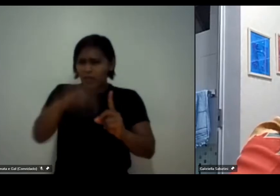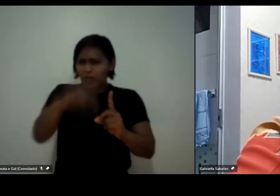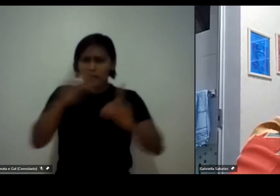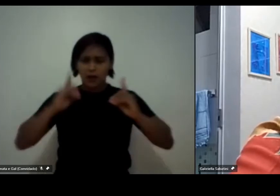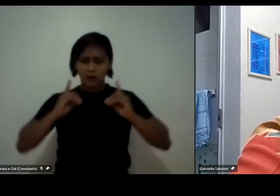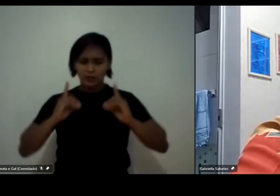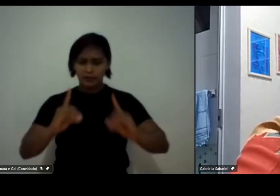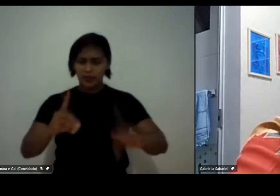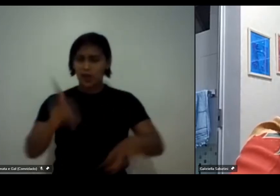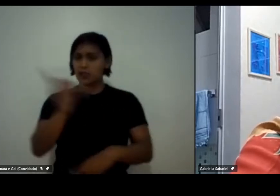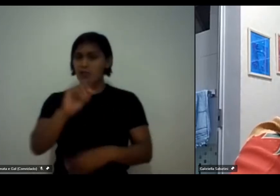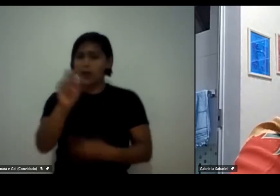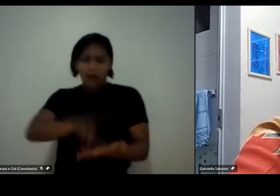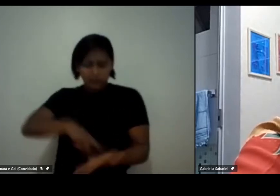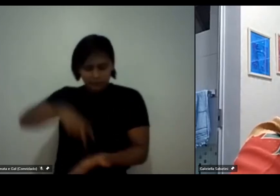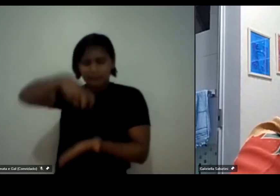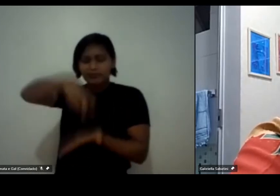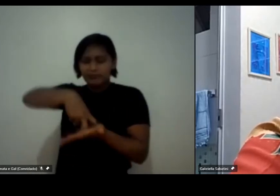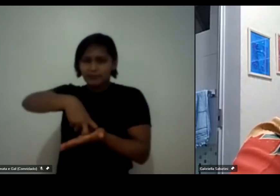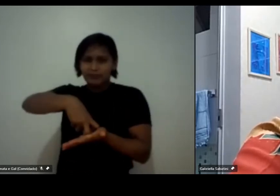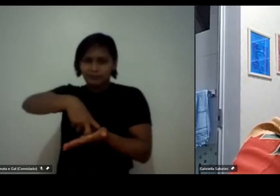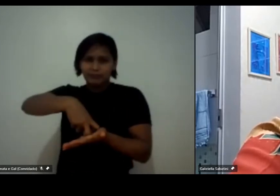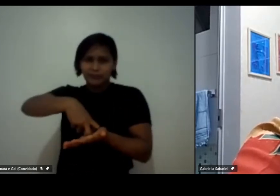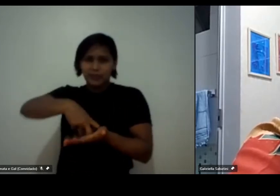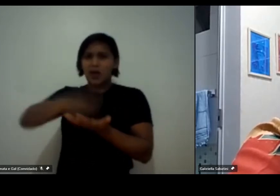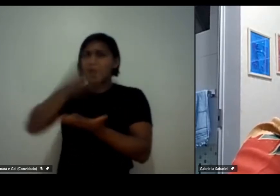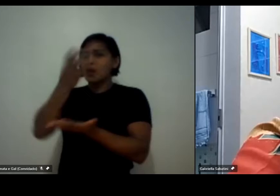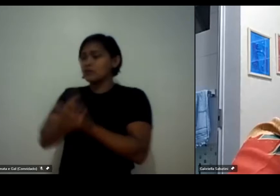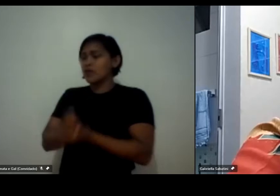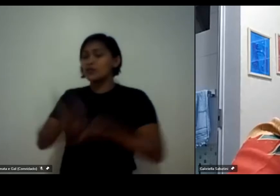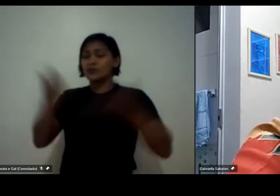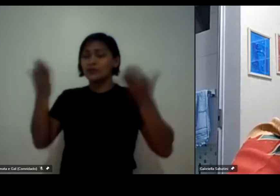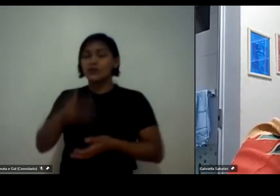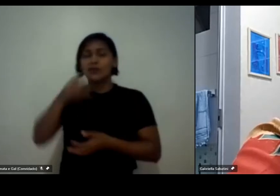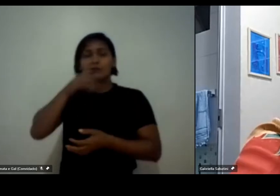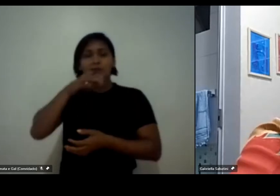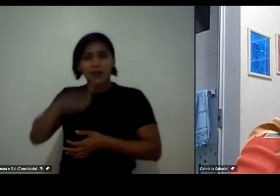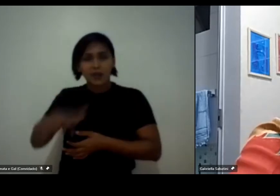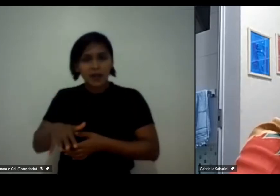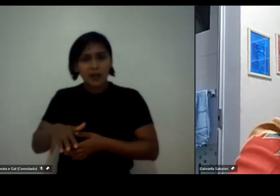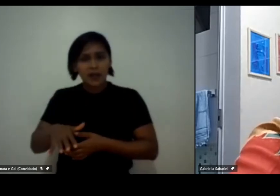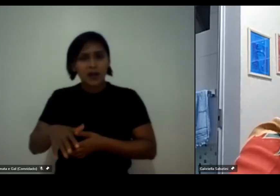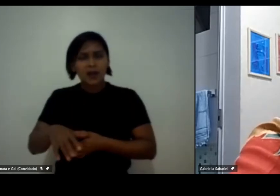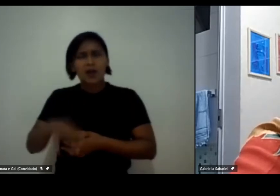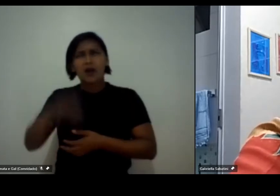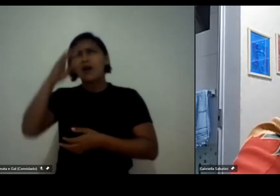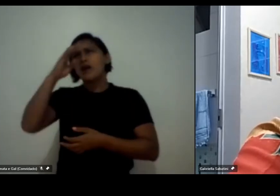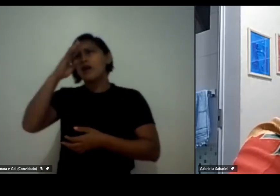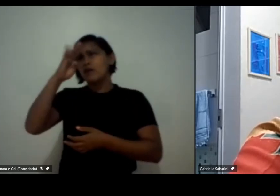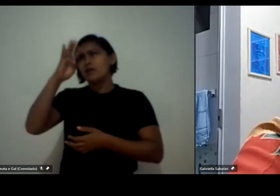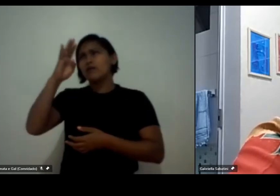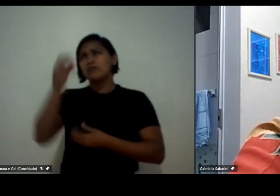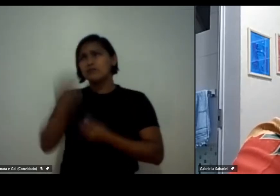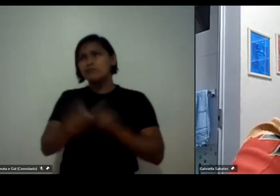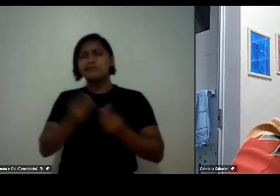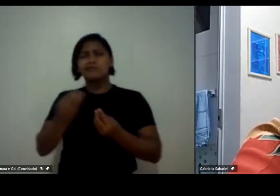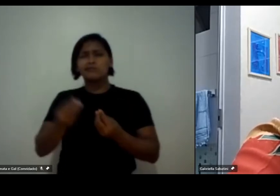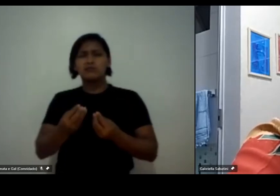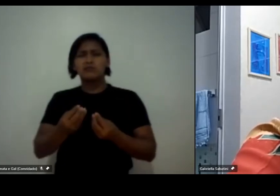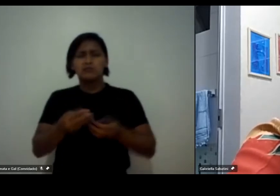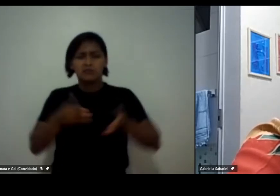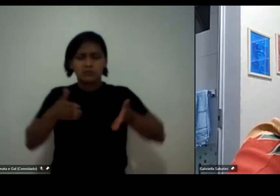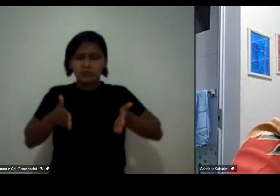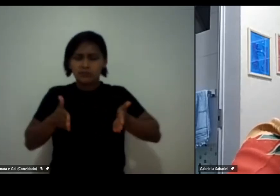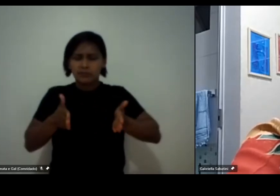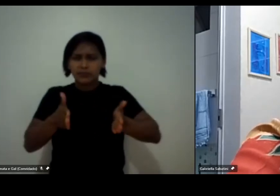Era castigo, aceitado já na pureza da infância. Sempre imaginei que pureza tivesse enorme talento para truculência,